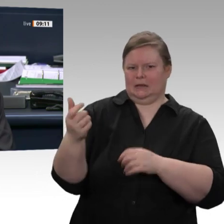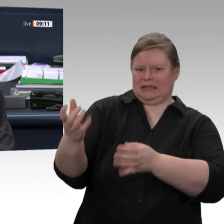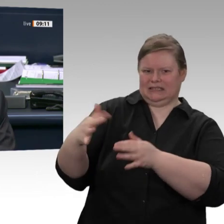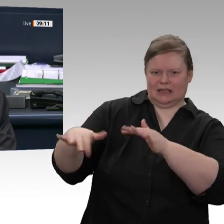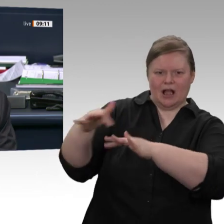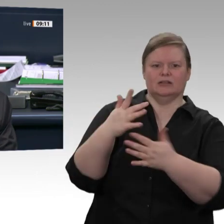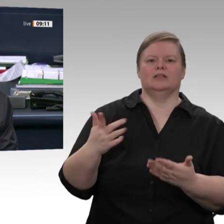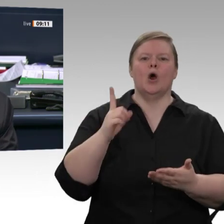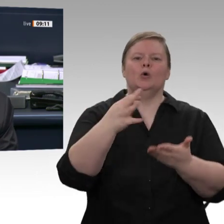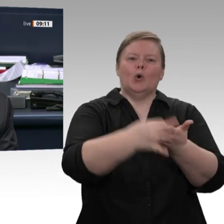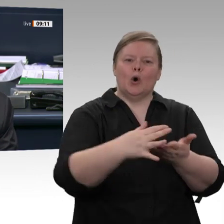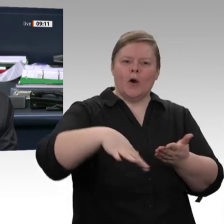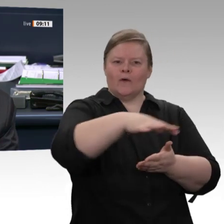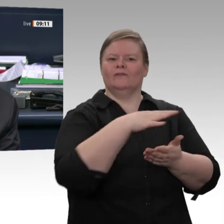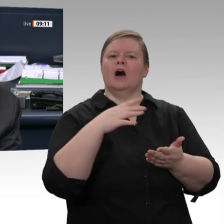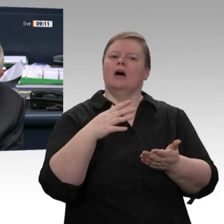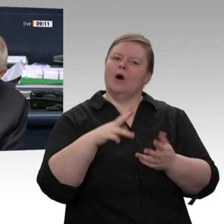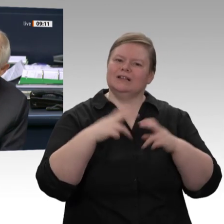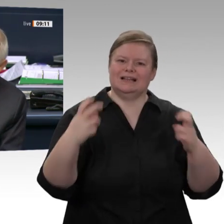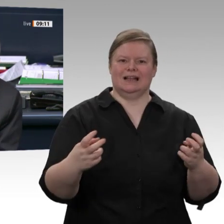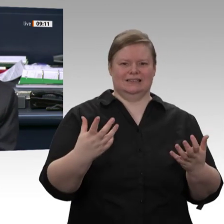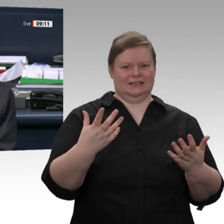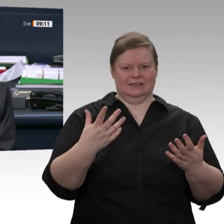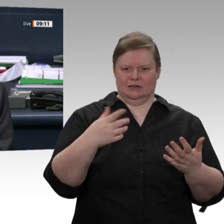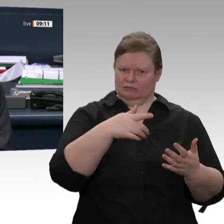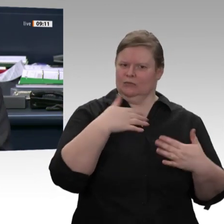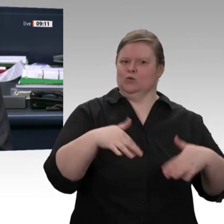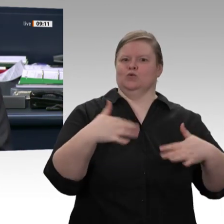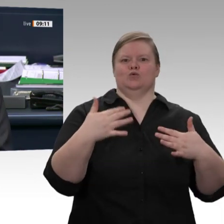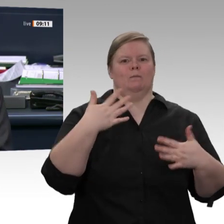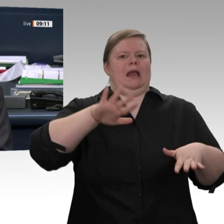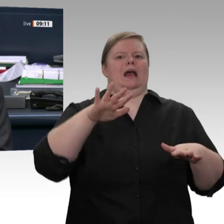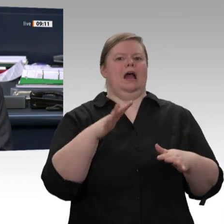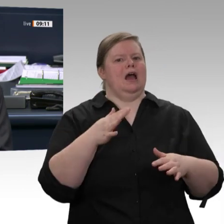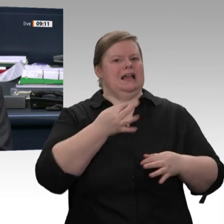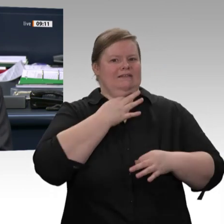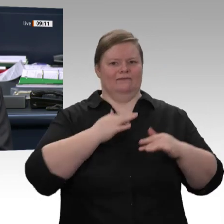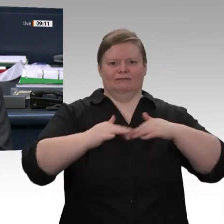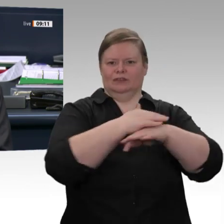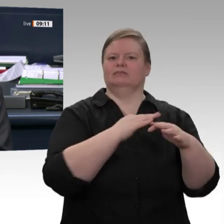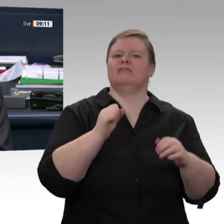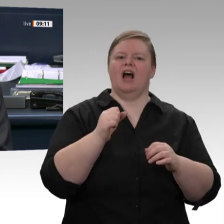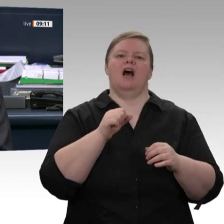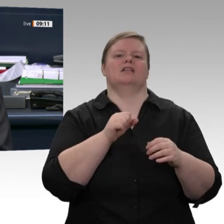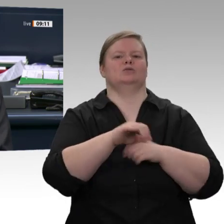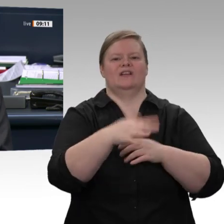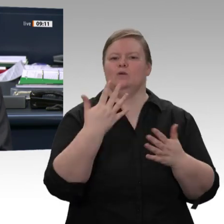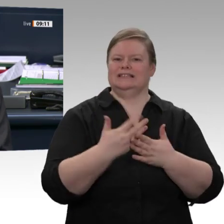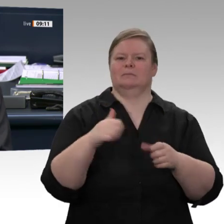menschliches Miteinander zu finden, das bestimmt mit darüber, rassistischen Taten wie in Hanau vorzubeugen.